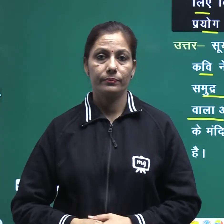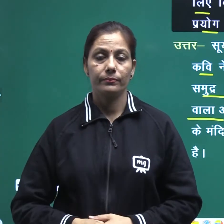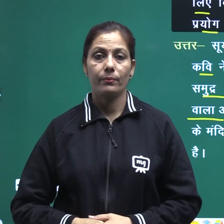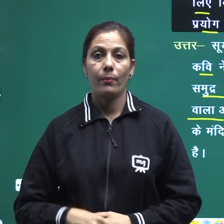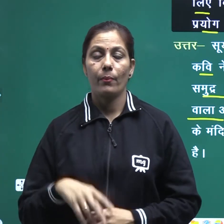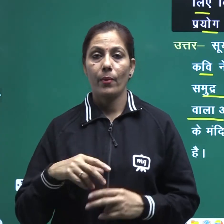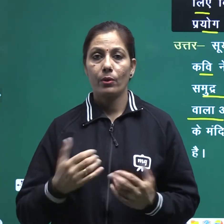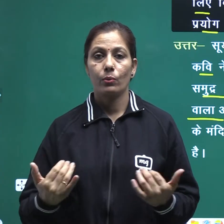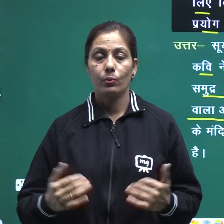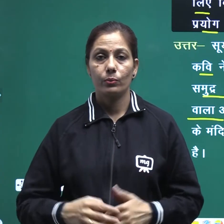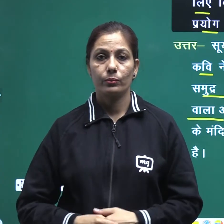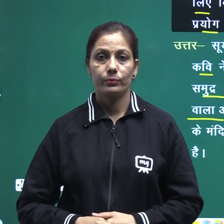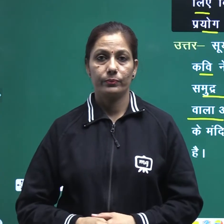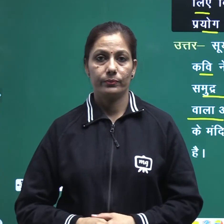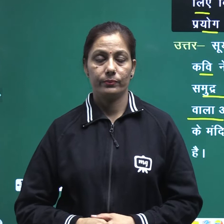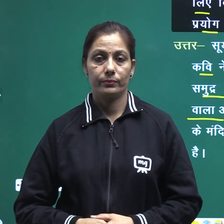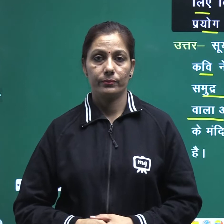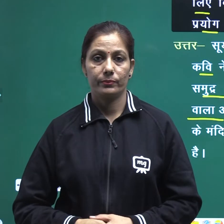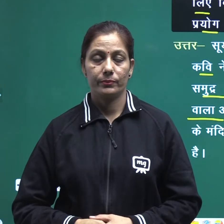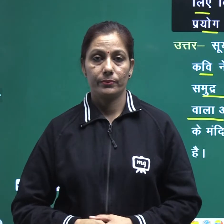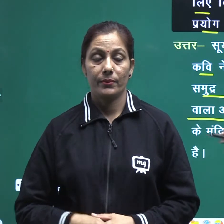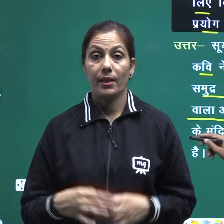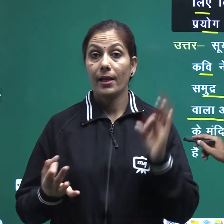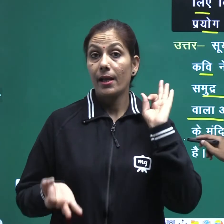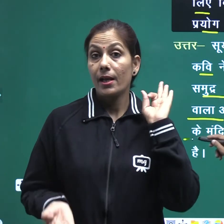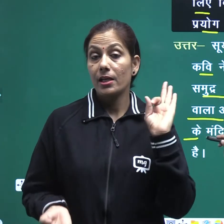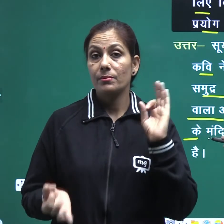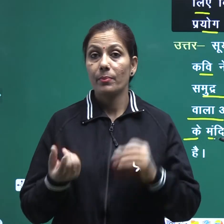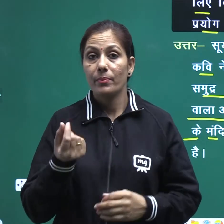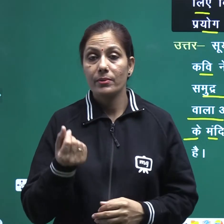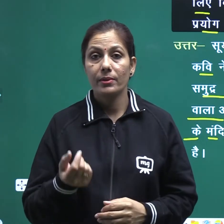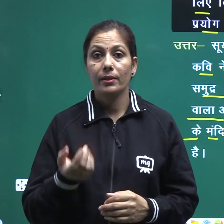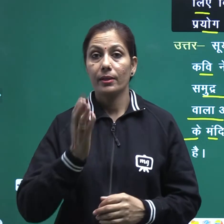कि मानों कि लक्ष्मी के मंदिर का